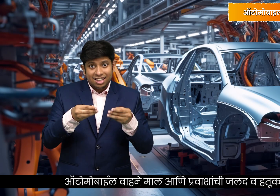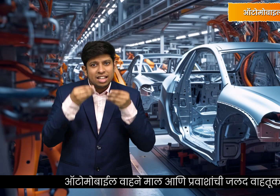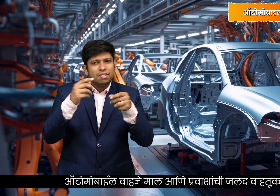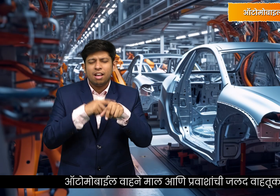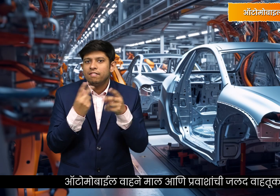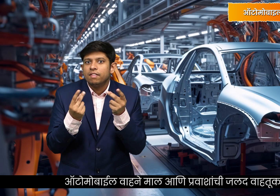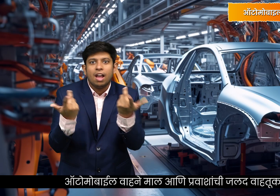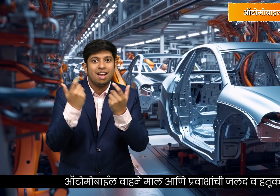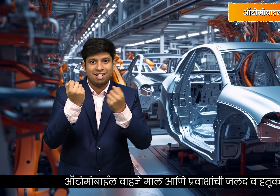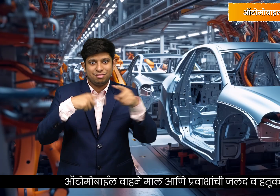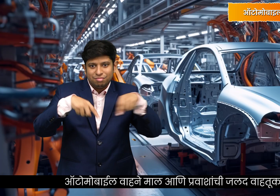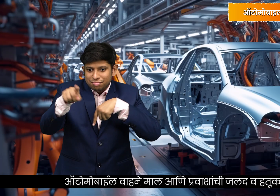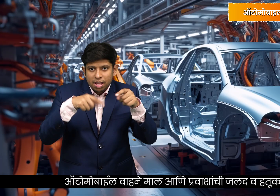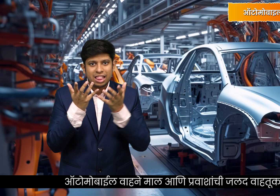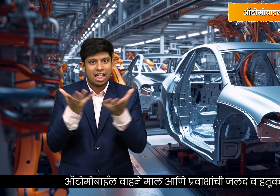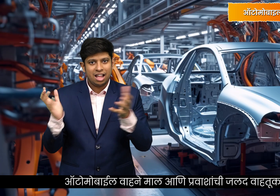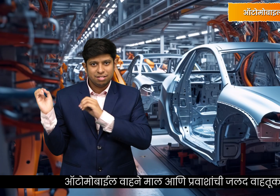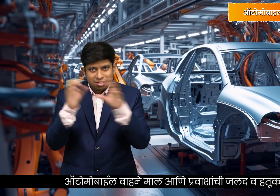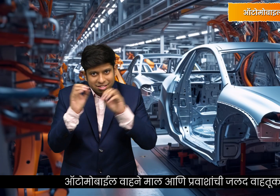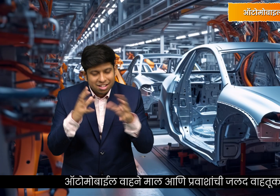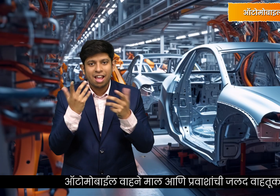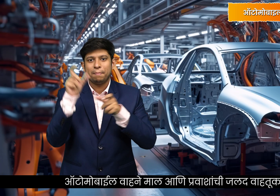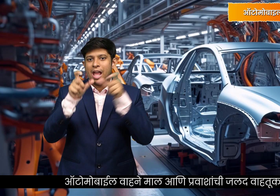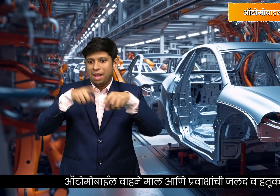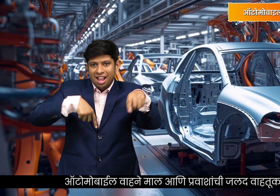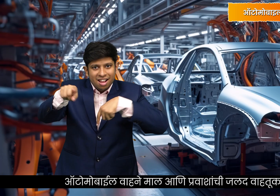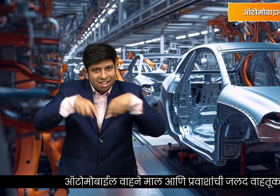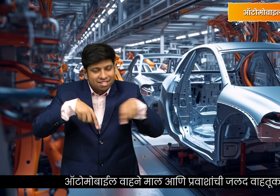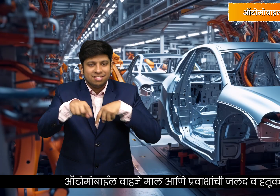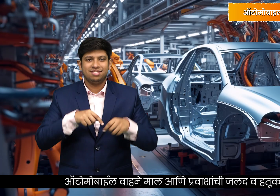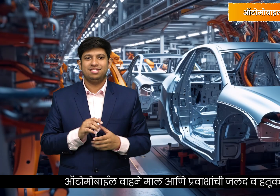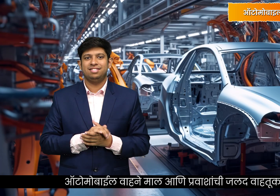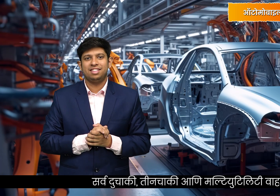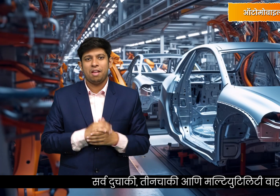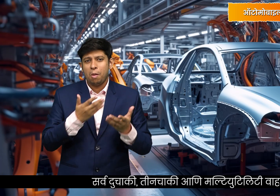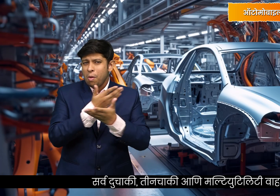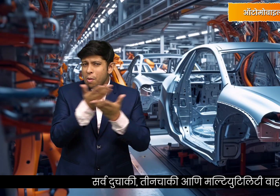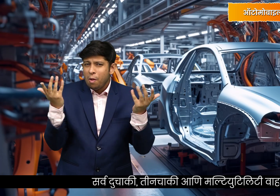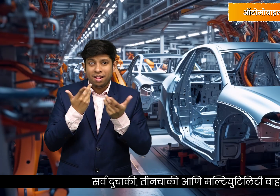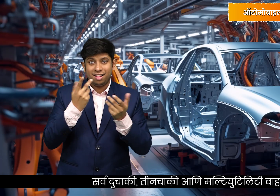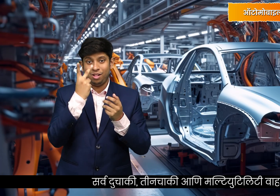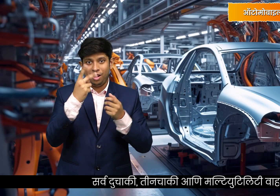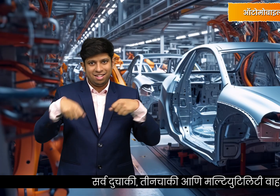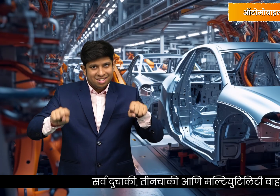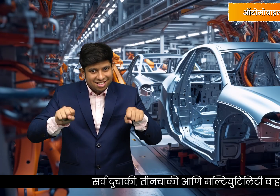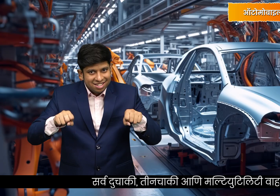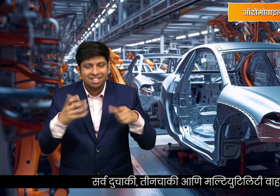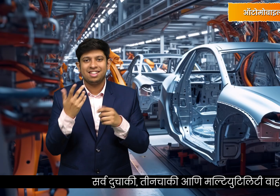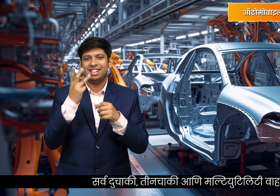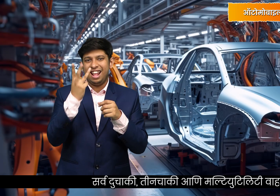वाहने माल आणि प्रवाशांची जलद वाहतूक करतात. सर्व दुचाकी, तीन चाकी